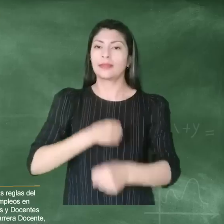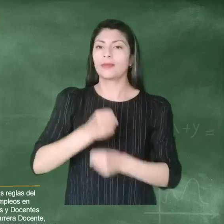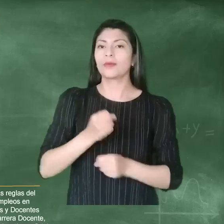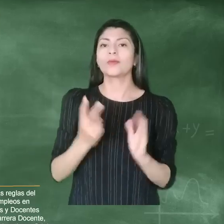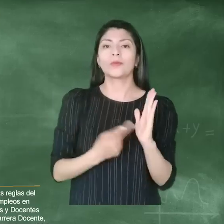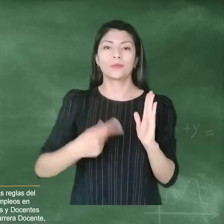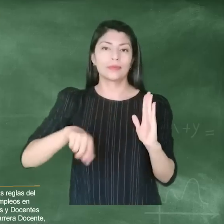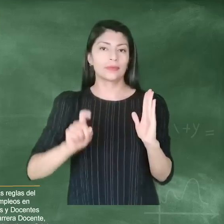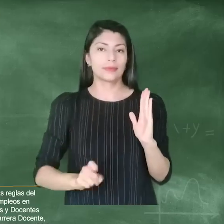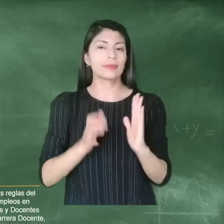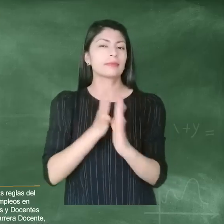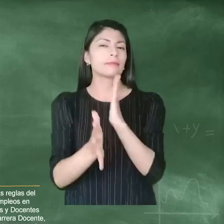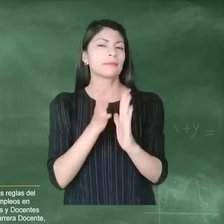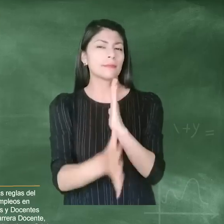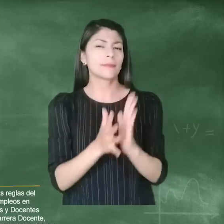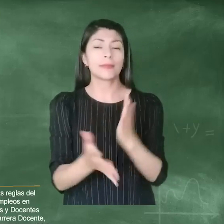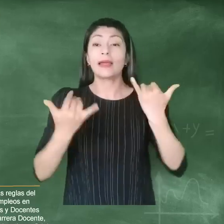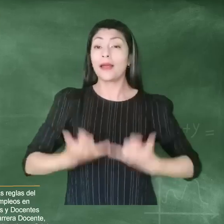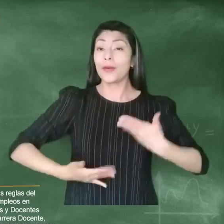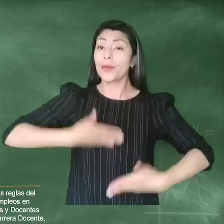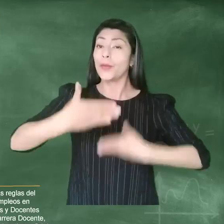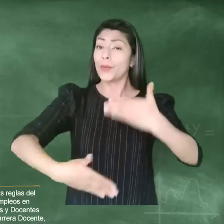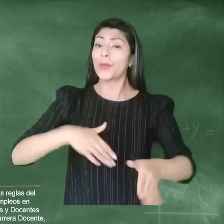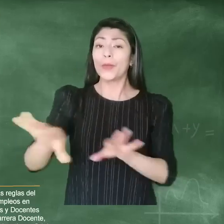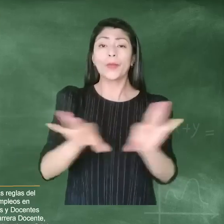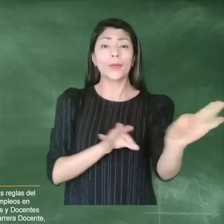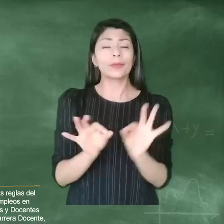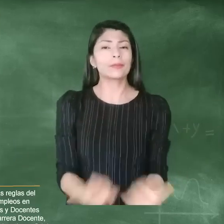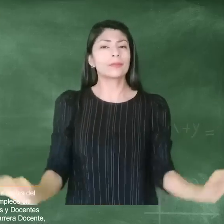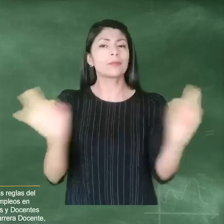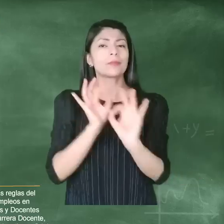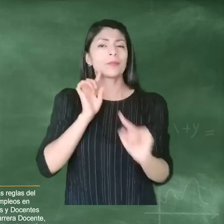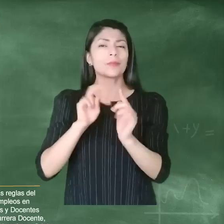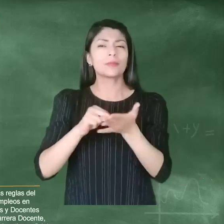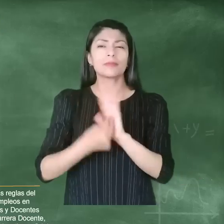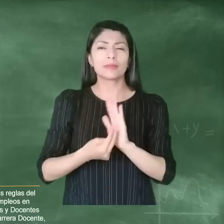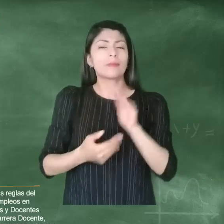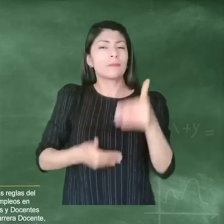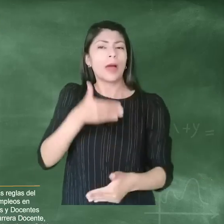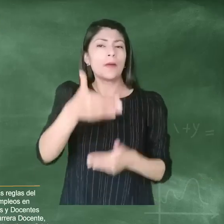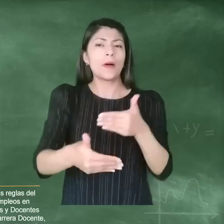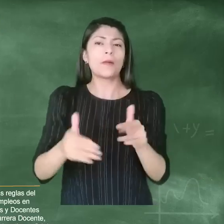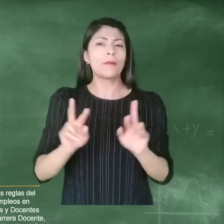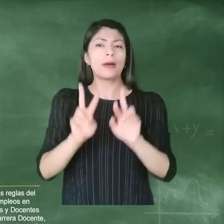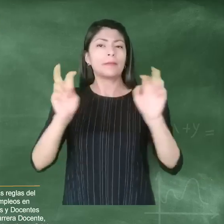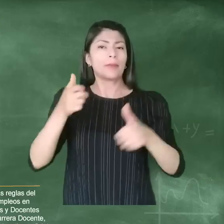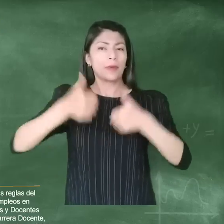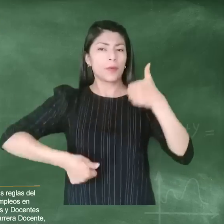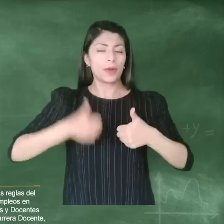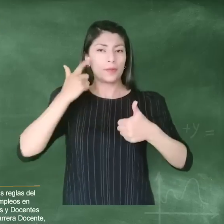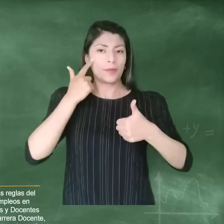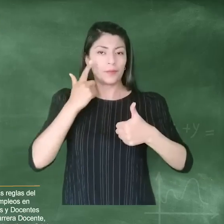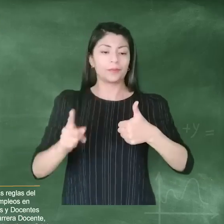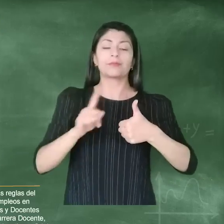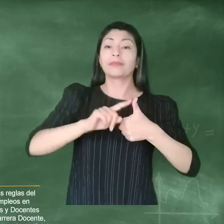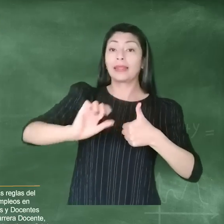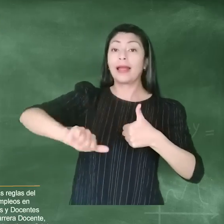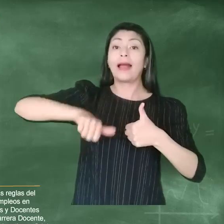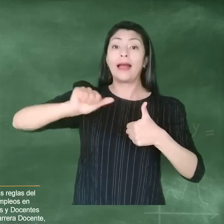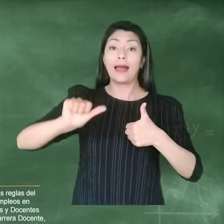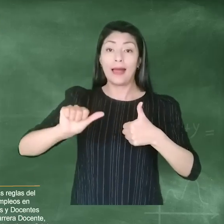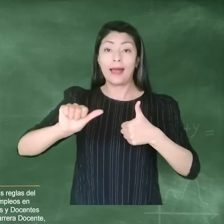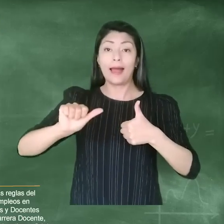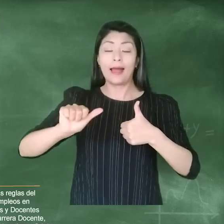Reglamentario 915 de 2016, el presente proceso de selección tendrá las siguientes etapas.